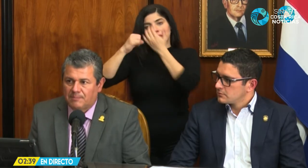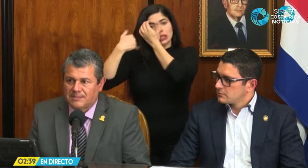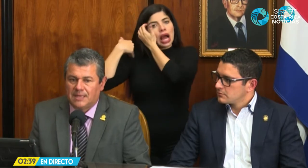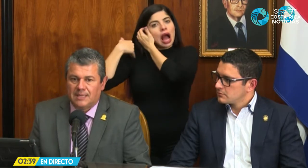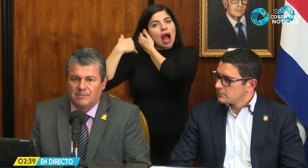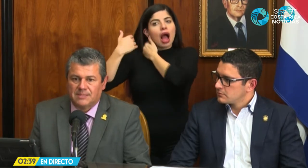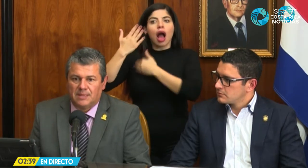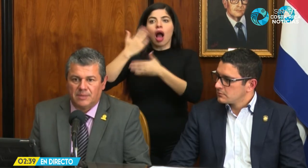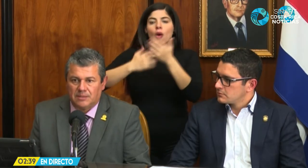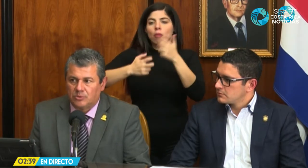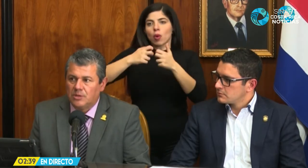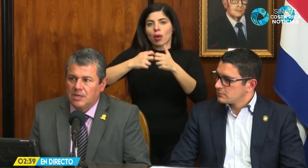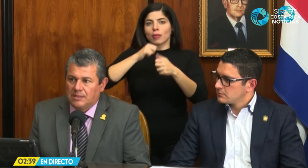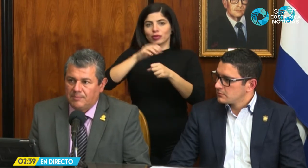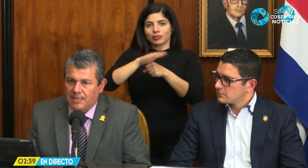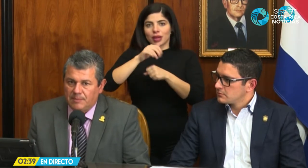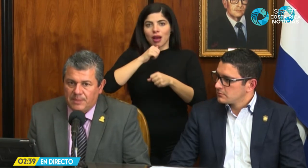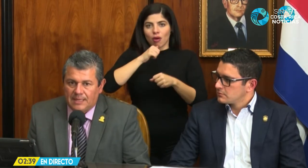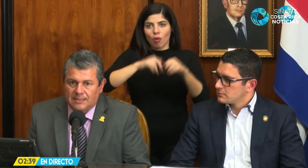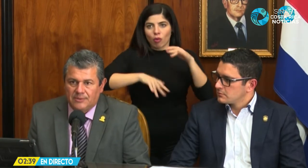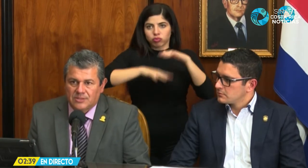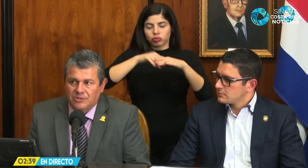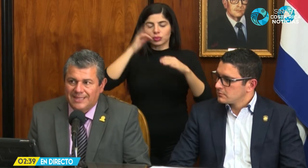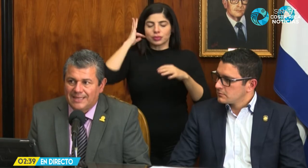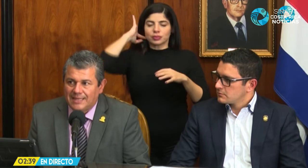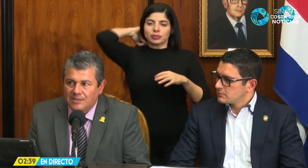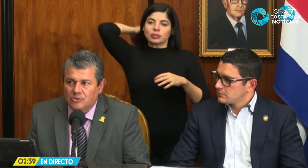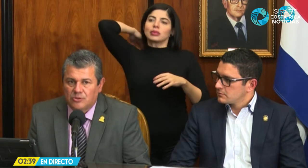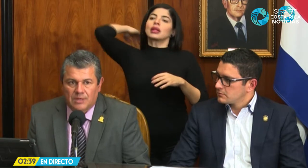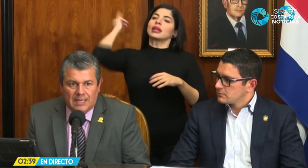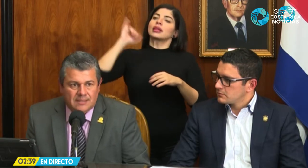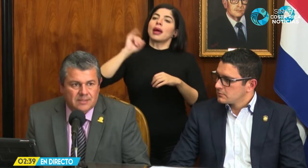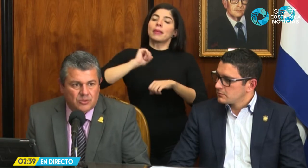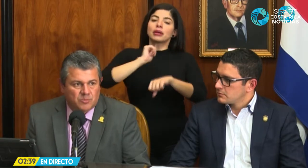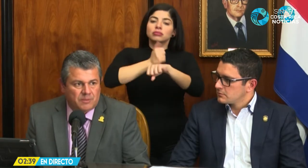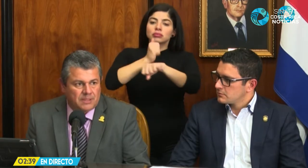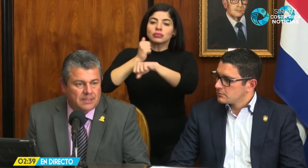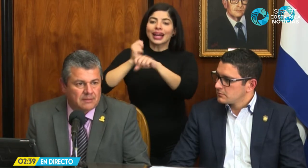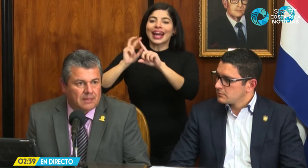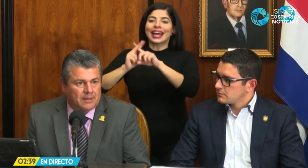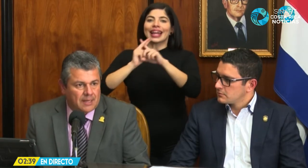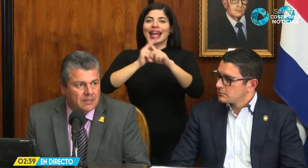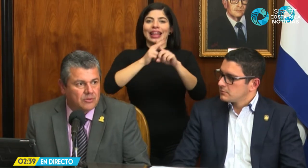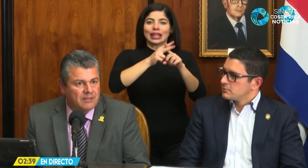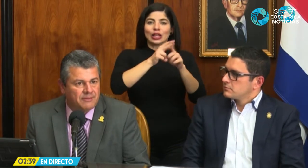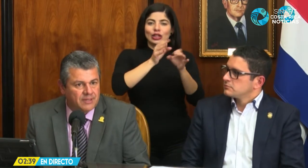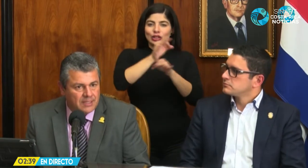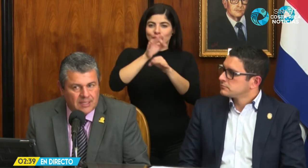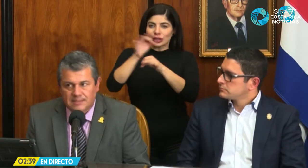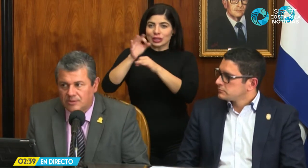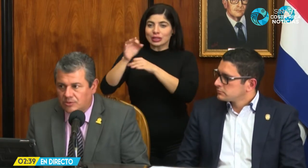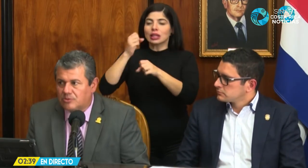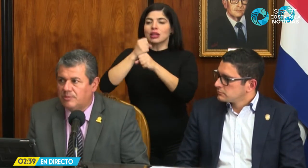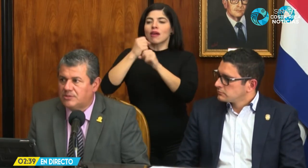de capacidad de almacenamiento. También implica la activación de créditos locales. Esto nos permite trabajar con las